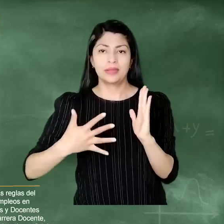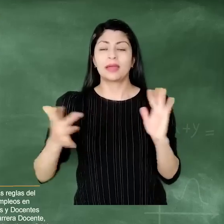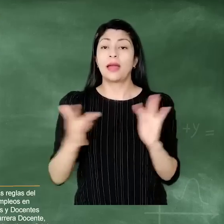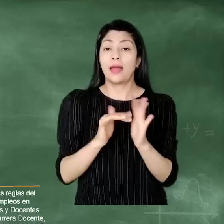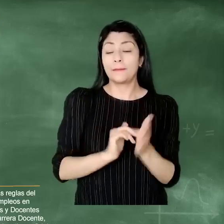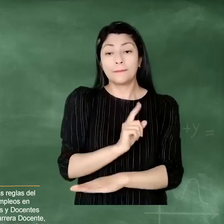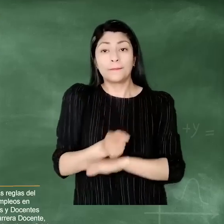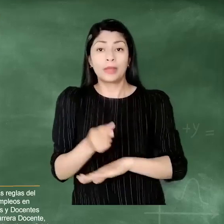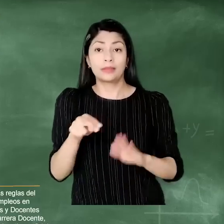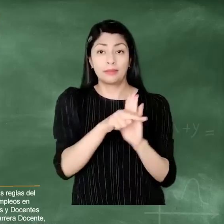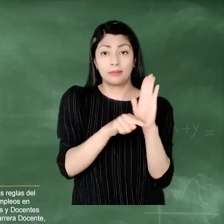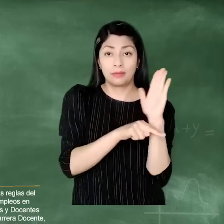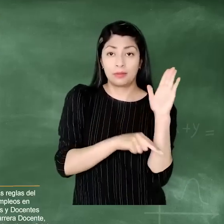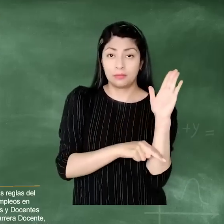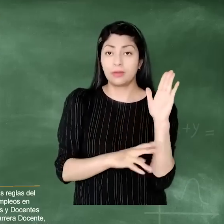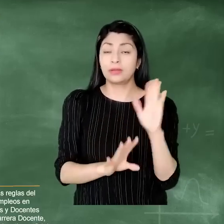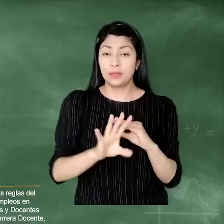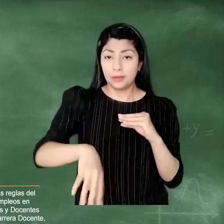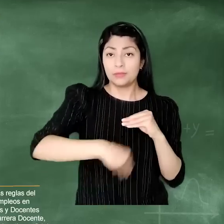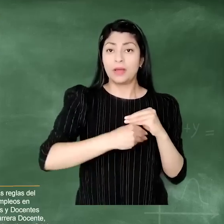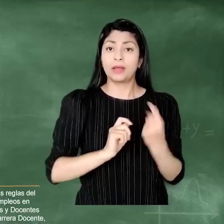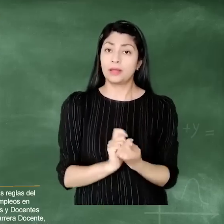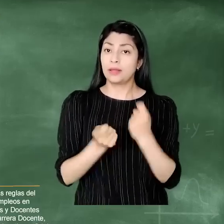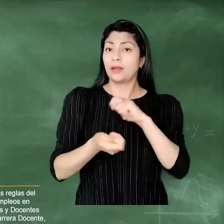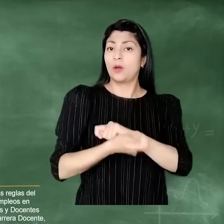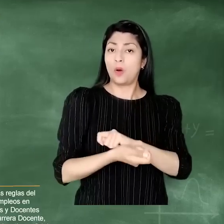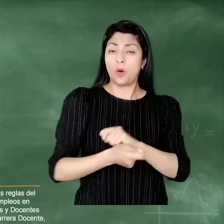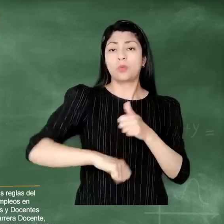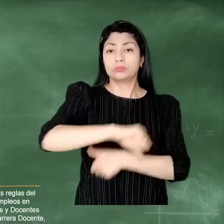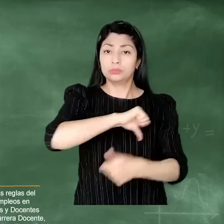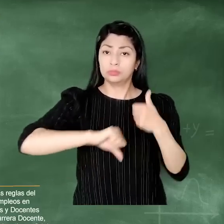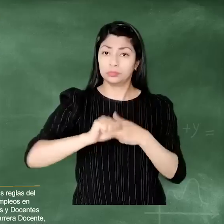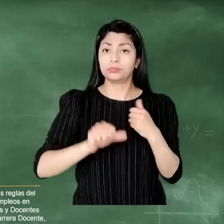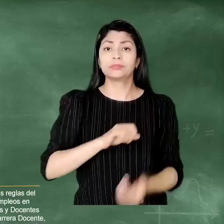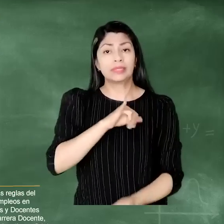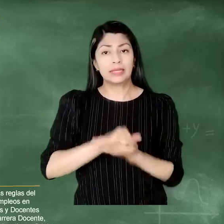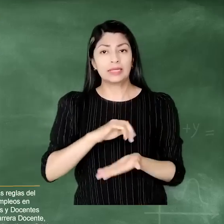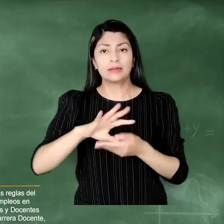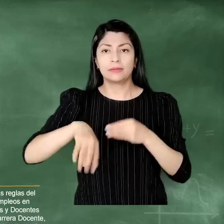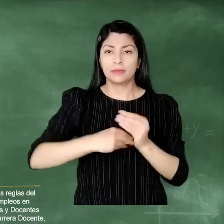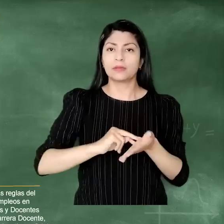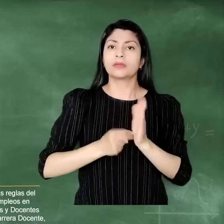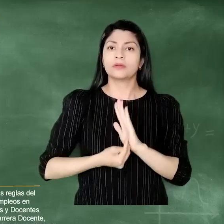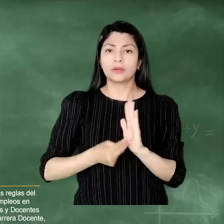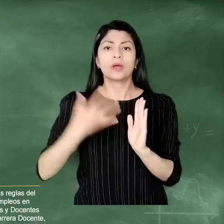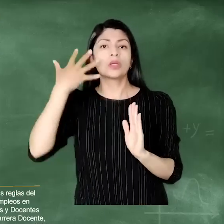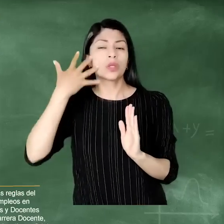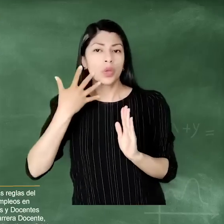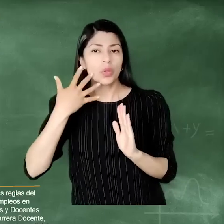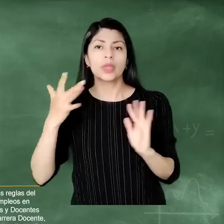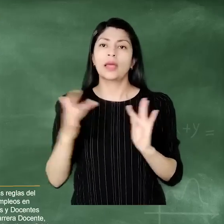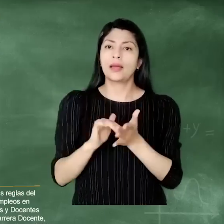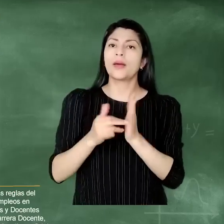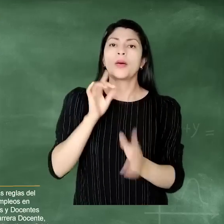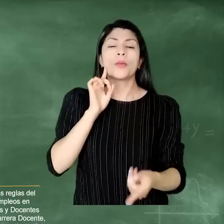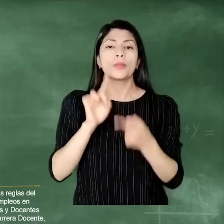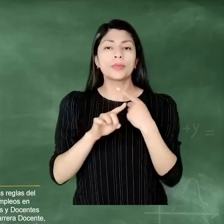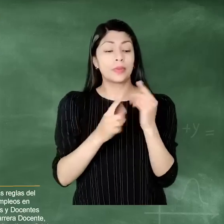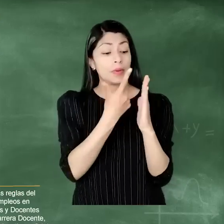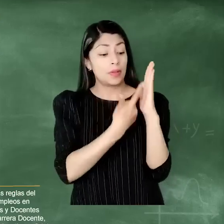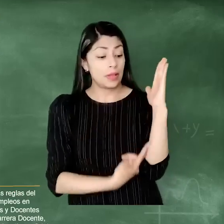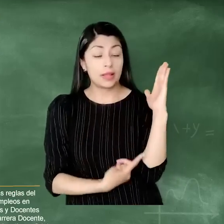de 2005 o de las normas que las adicionen, modifiquen o sustituyan, dentro de los 5 días siguientes